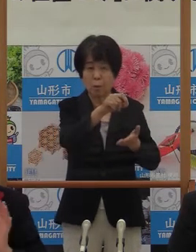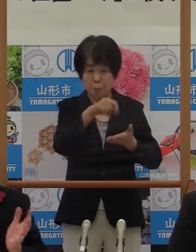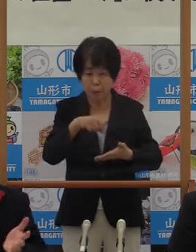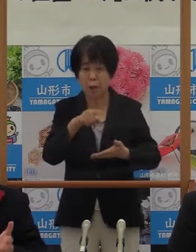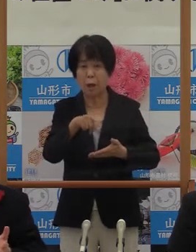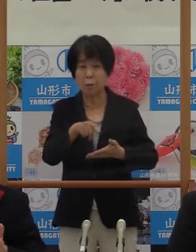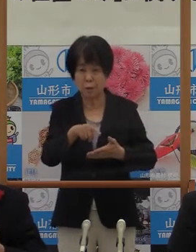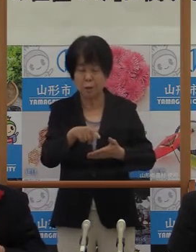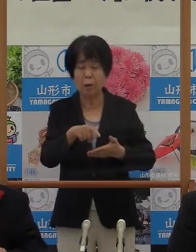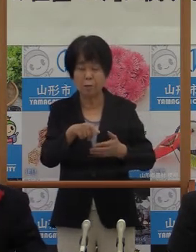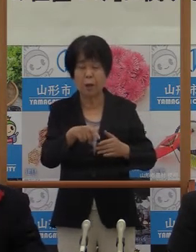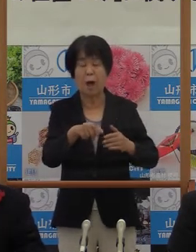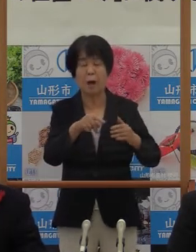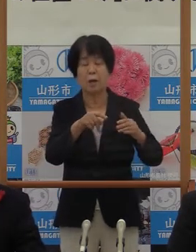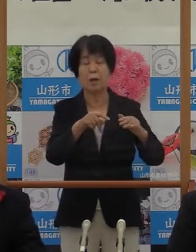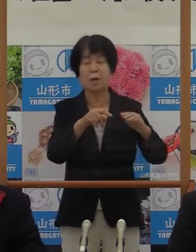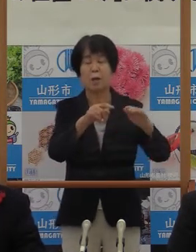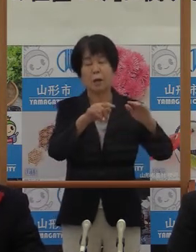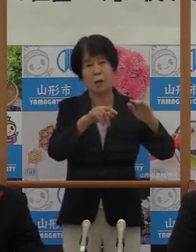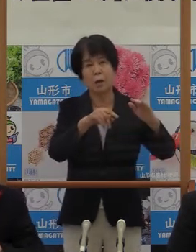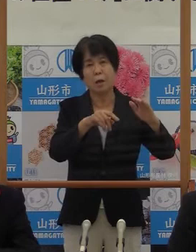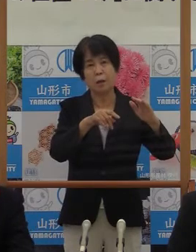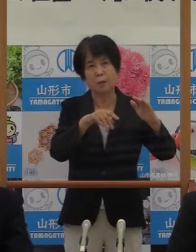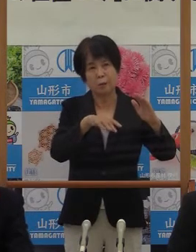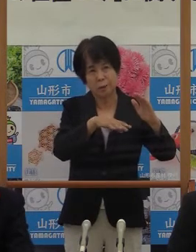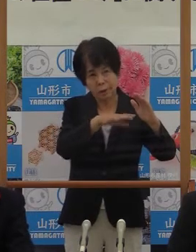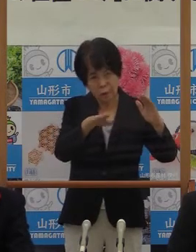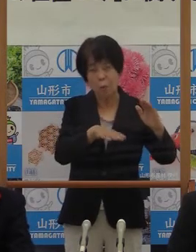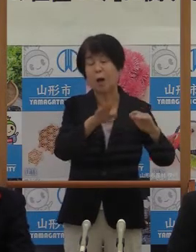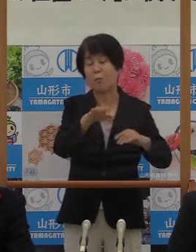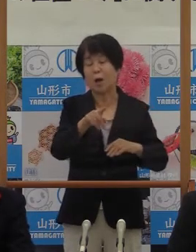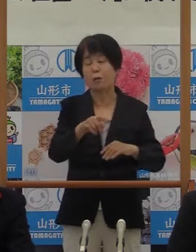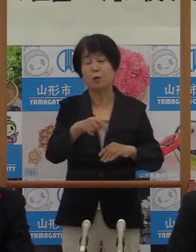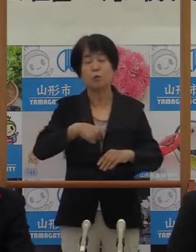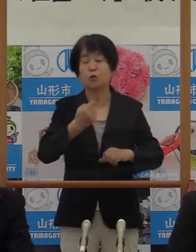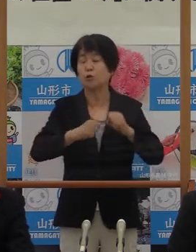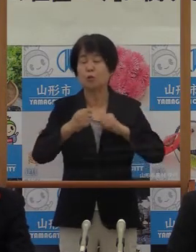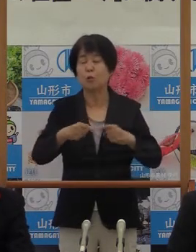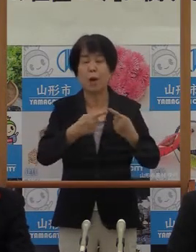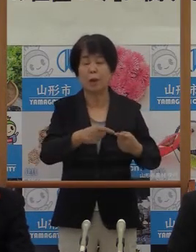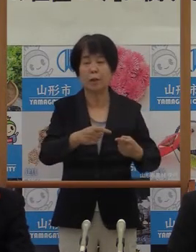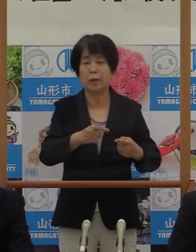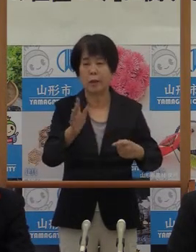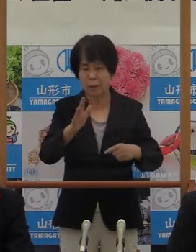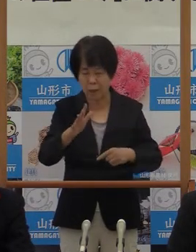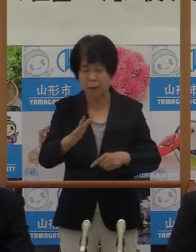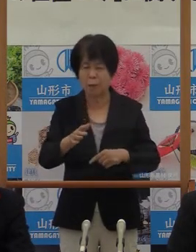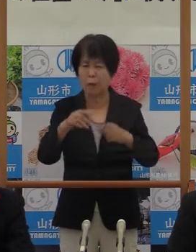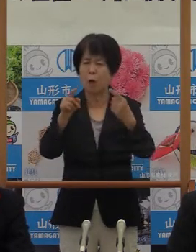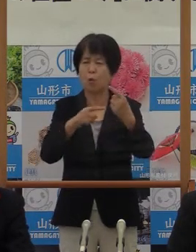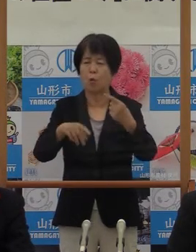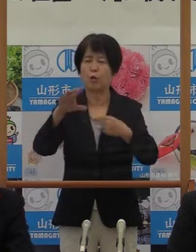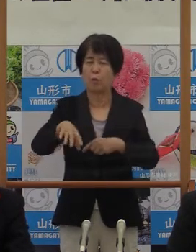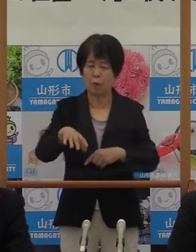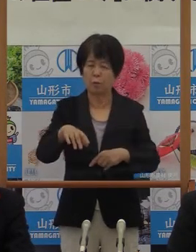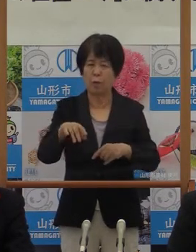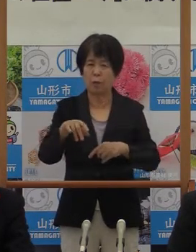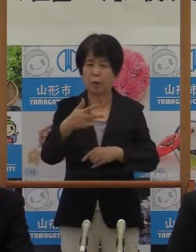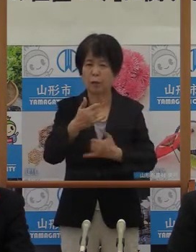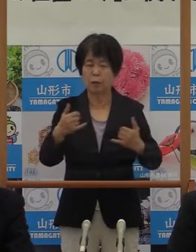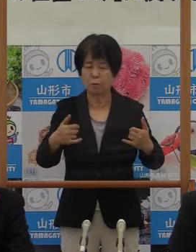今もお庭はあるんですが、こう自由には当然入れないわけでありまして、公園とすれば市民の方誰でも入